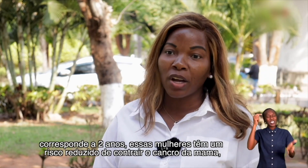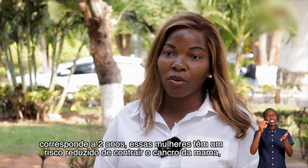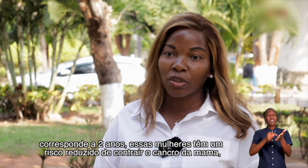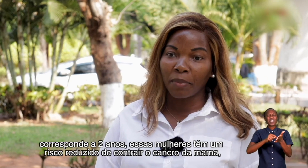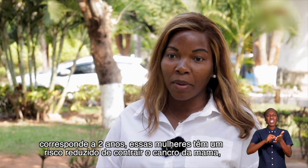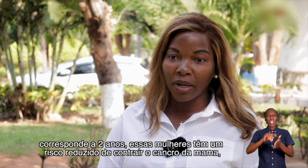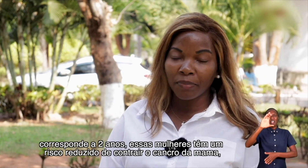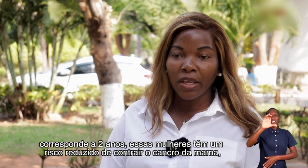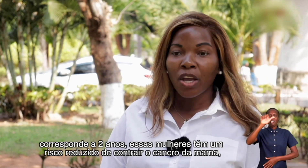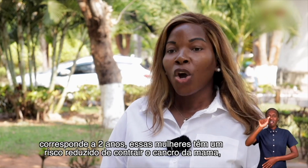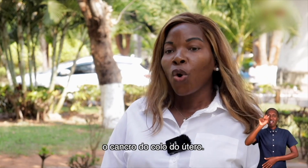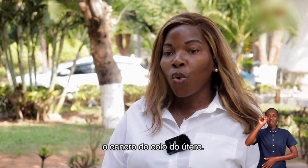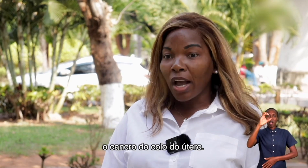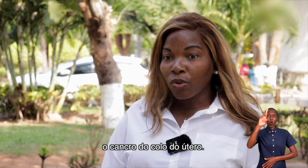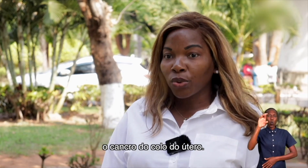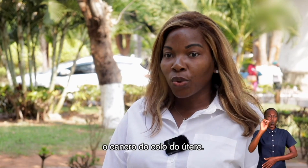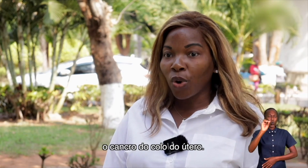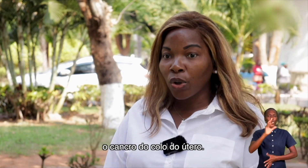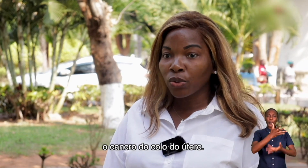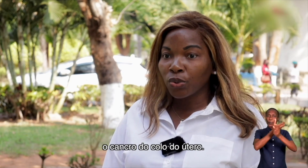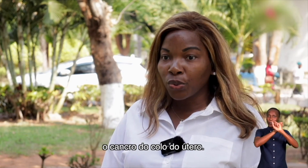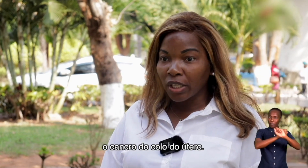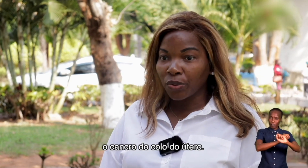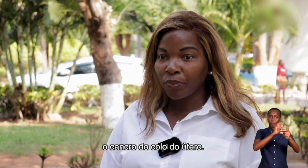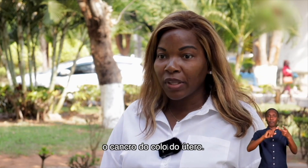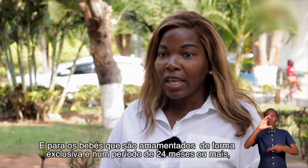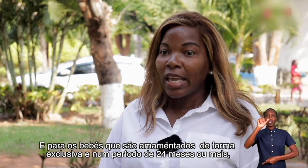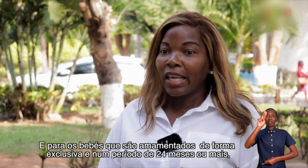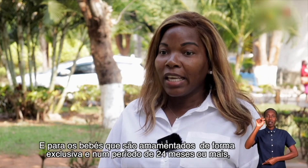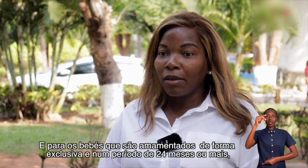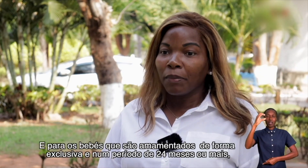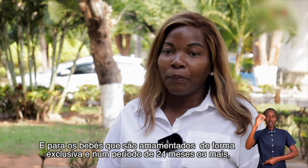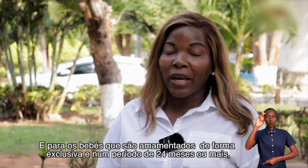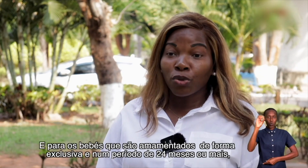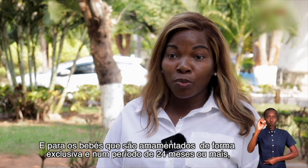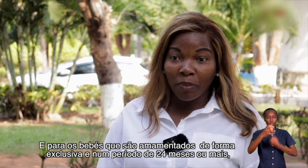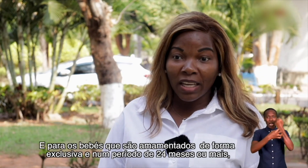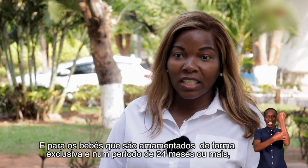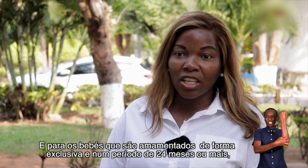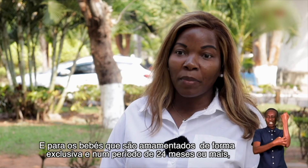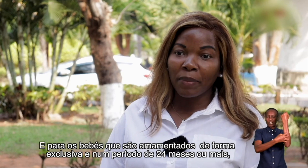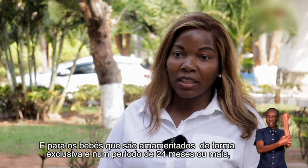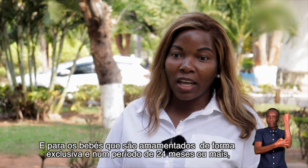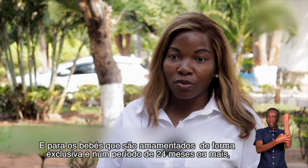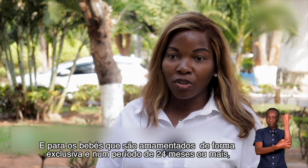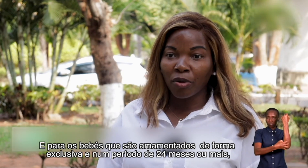cálculo da mama o cálculo do colo do útero. E para os bebês que são amamentados de forma